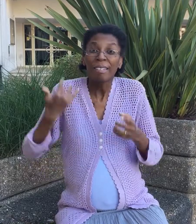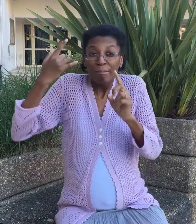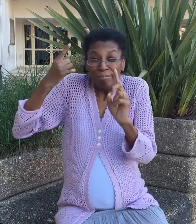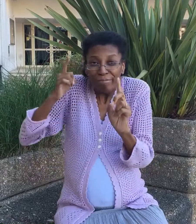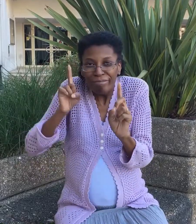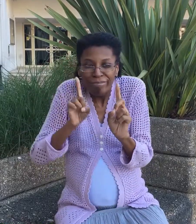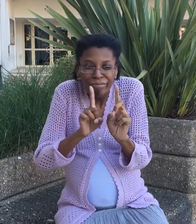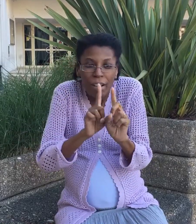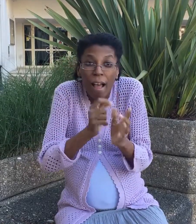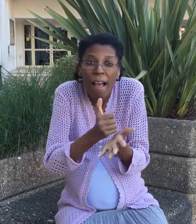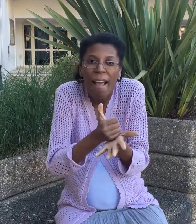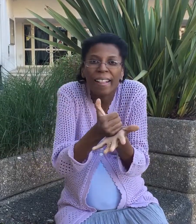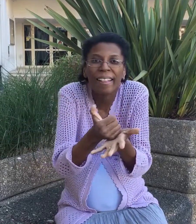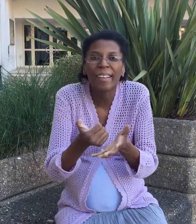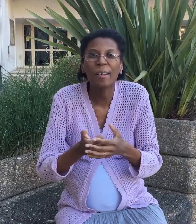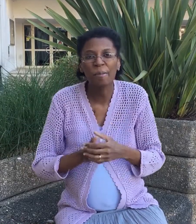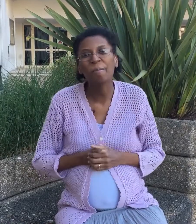Je viens à ton secours.